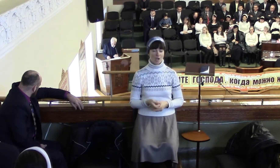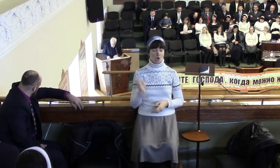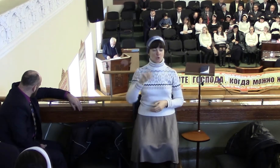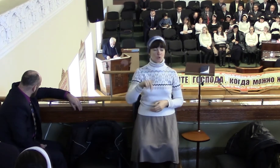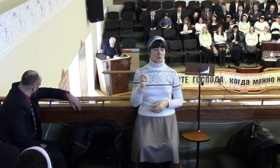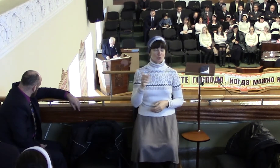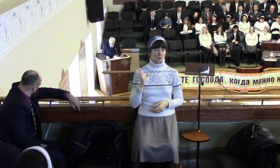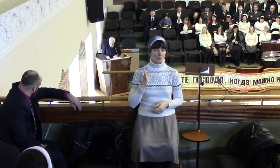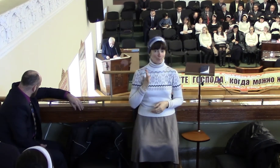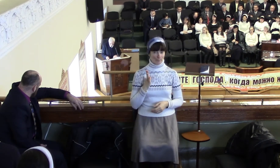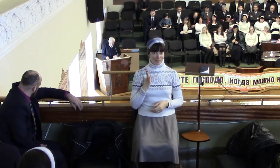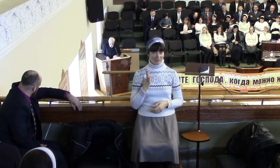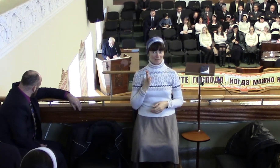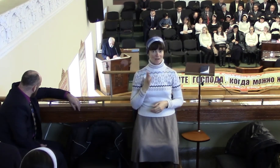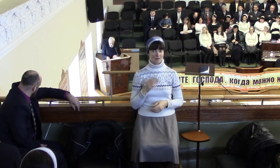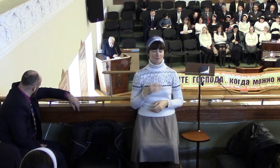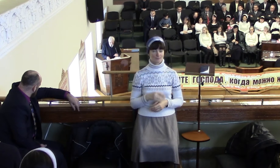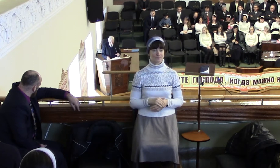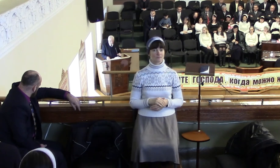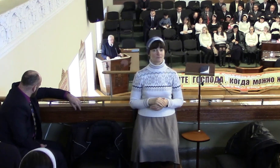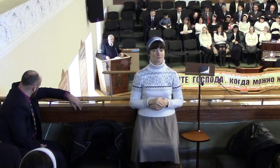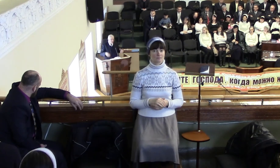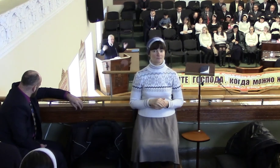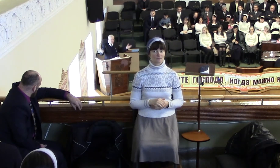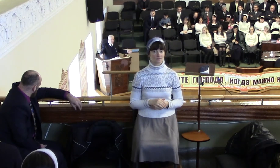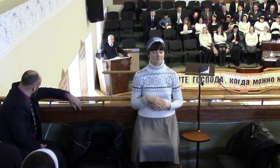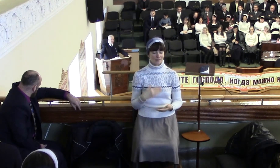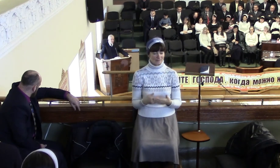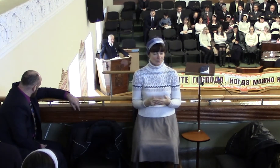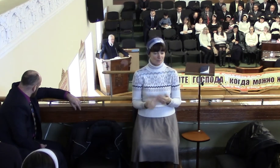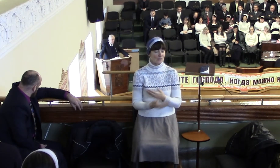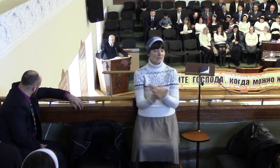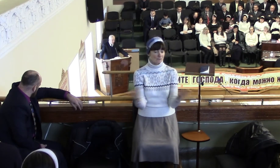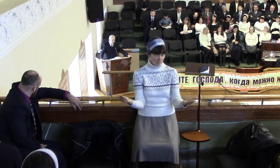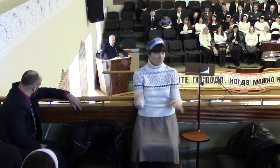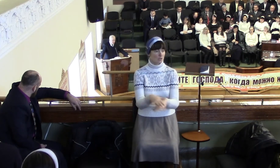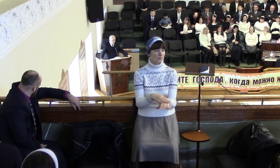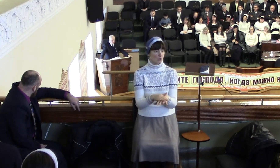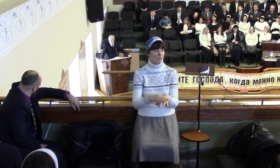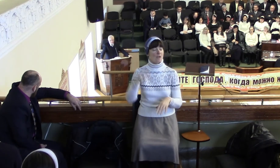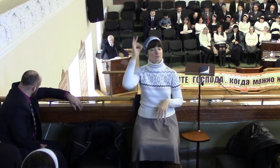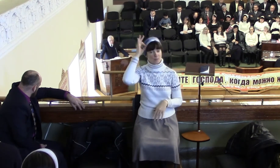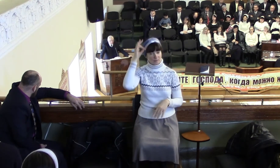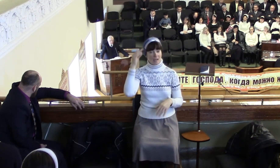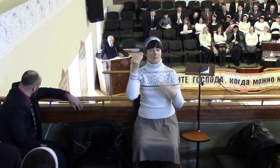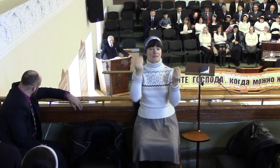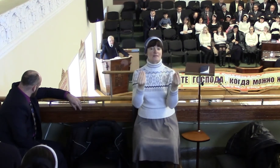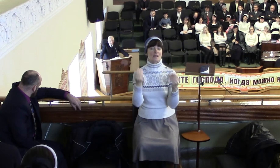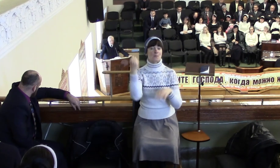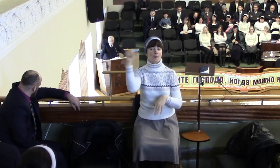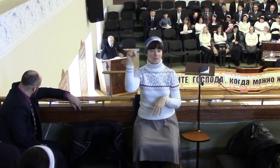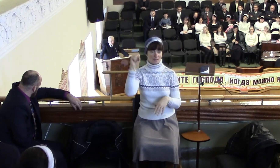что произошло, допустим, в нашем народе когда-то, когда праздновали День Победы 9